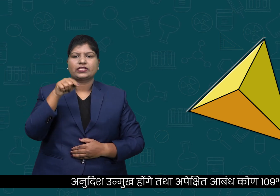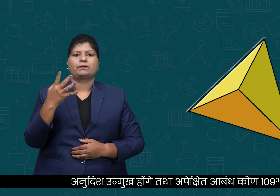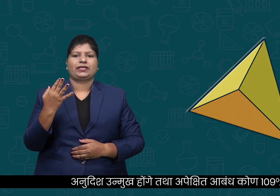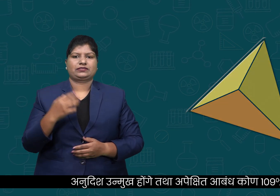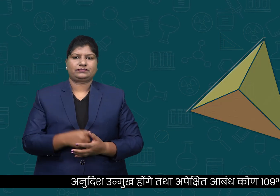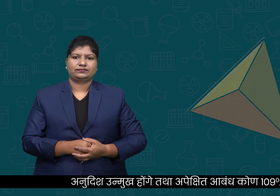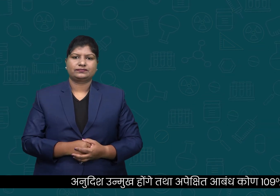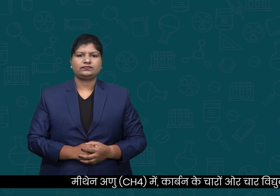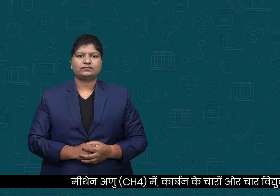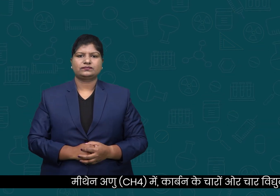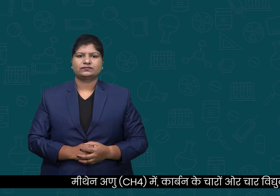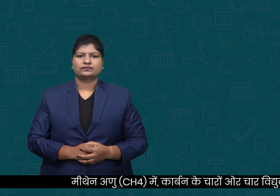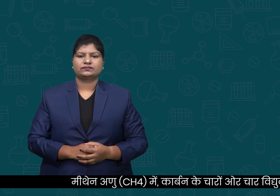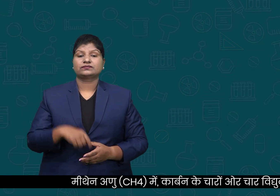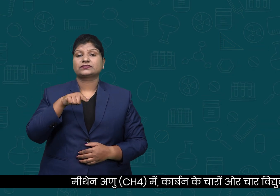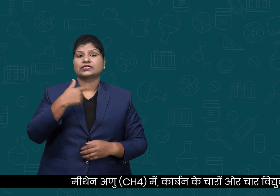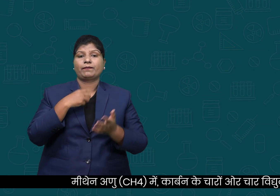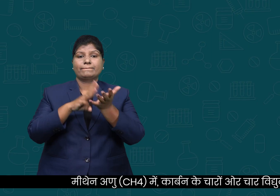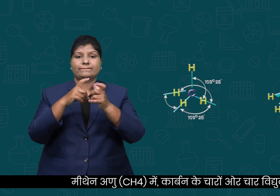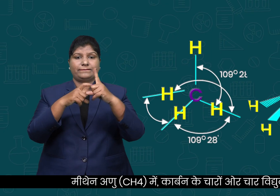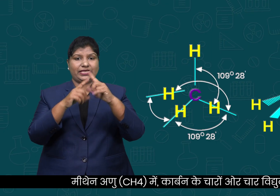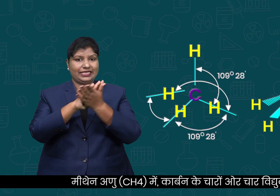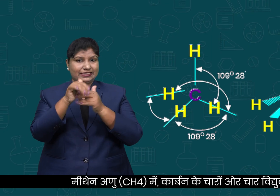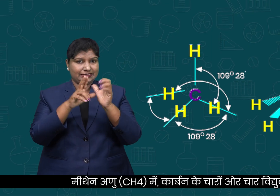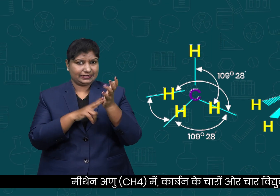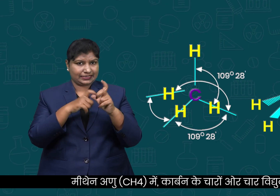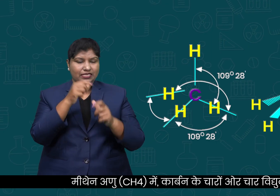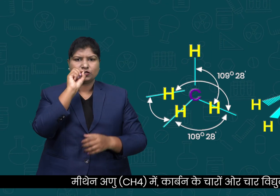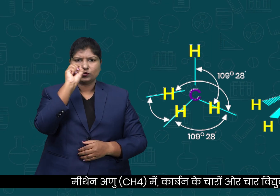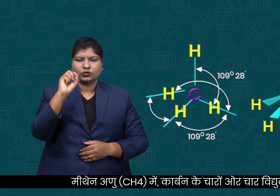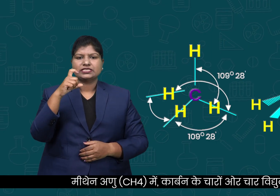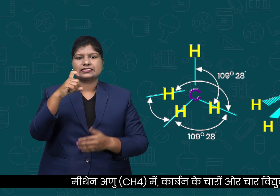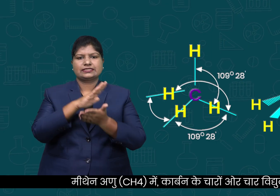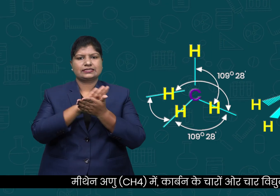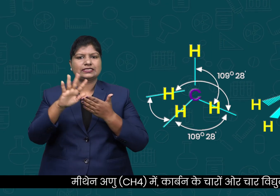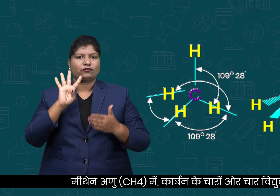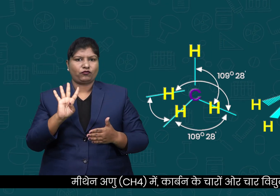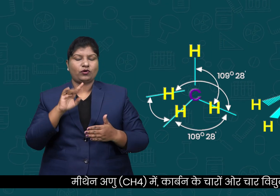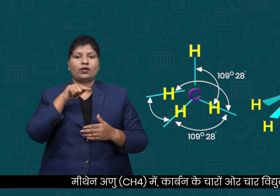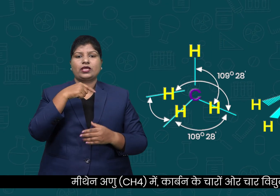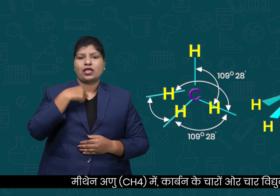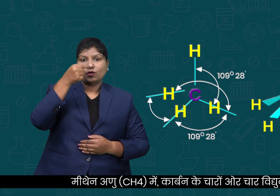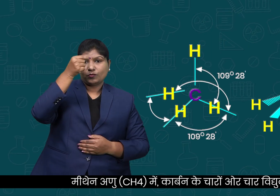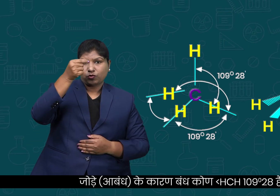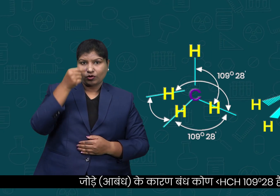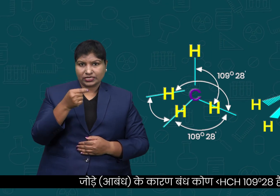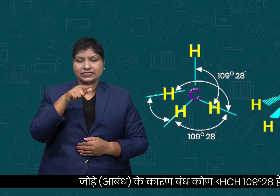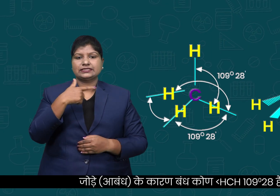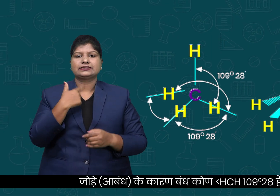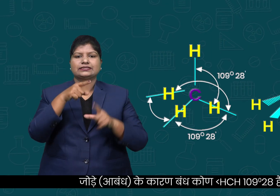109028/ मीथेन अणु CH4 में कार्बन के चारों ओर 4 विदुधनु जोड़े आबंध